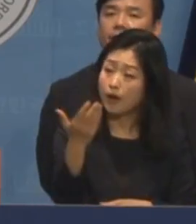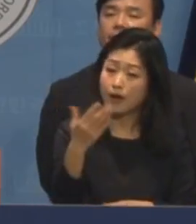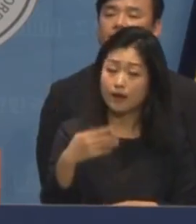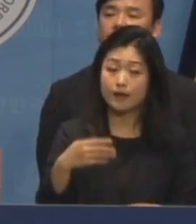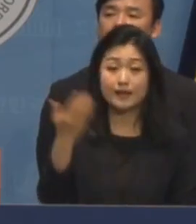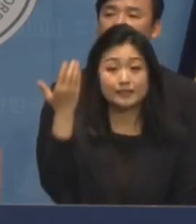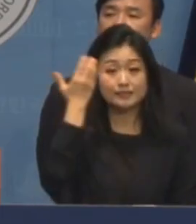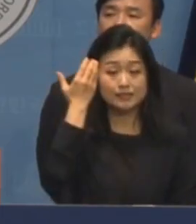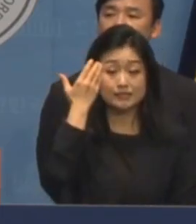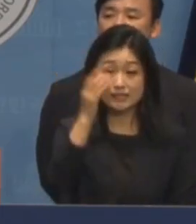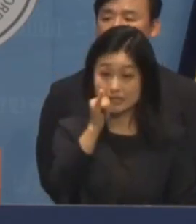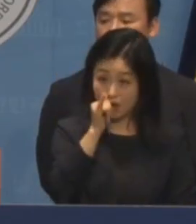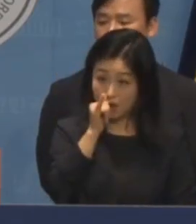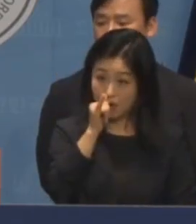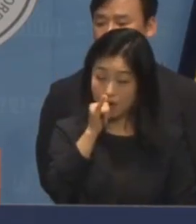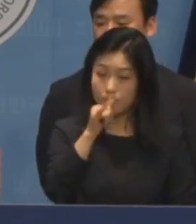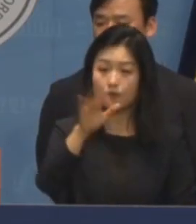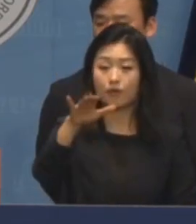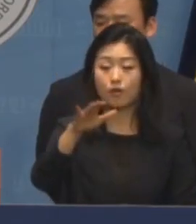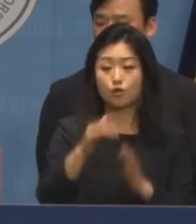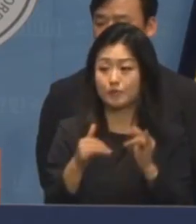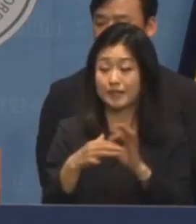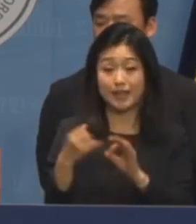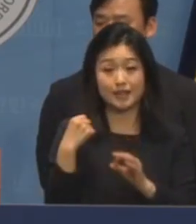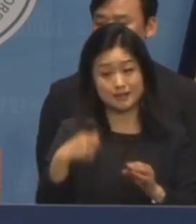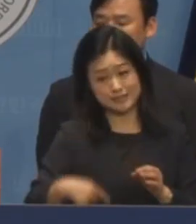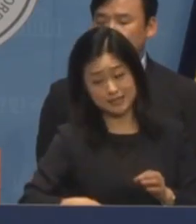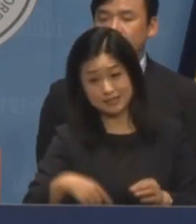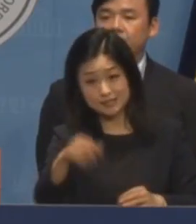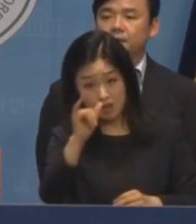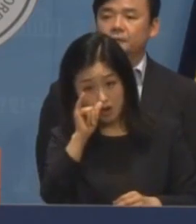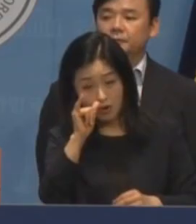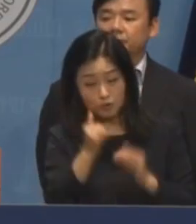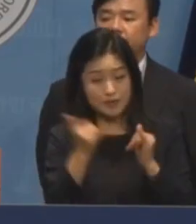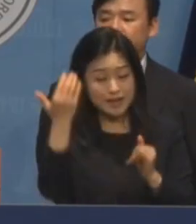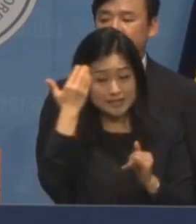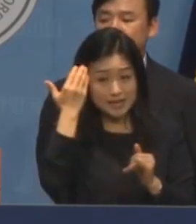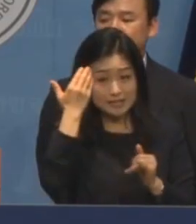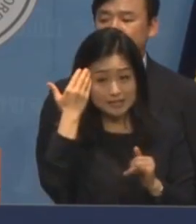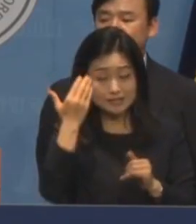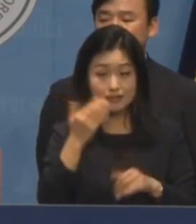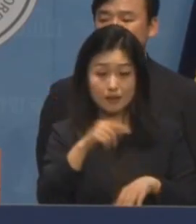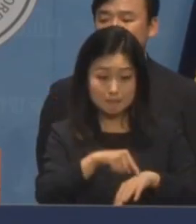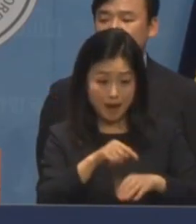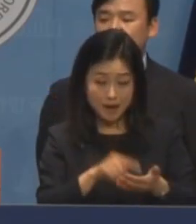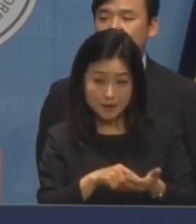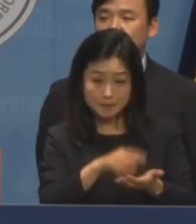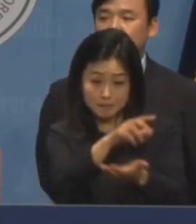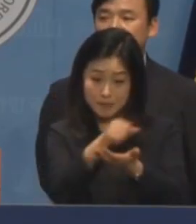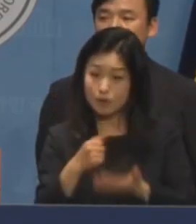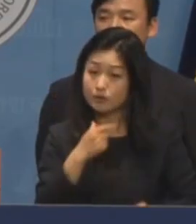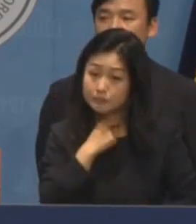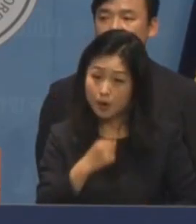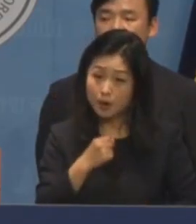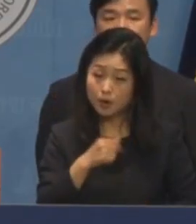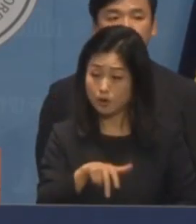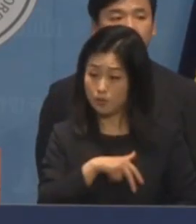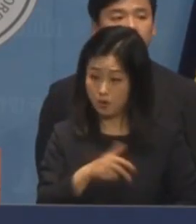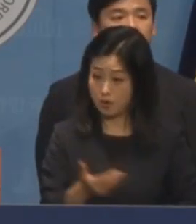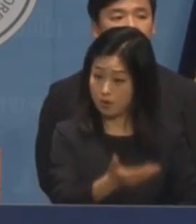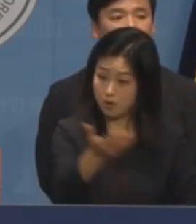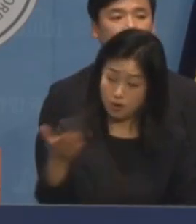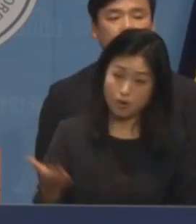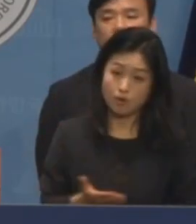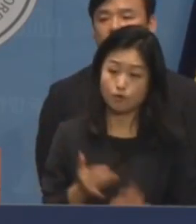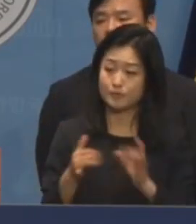양식이 있는 국민의힘 의원들이라면, 그리고 국민의 상식에 근거하고 국민의 마음을 조금이라도 얻어야겠다는 일말의 의지가